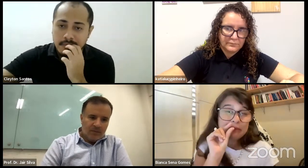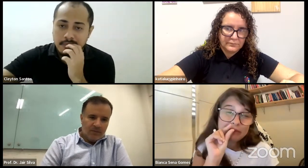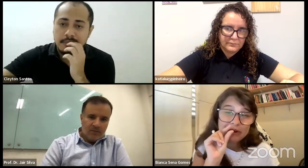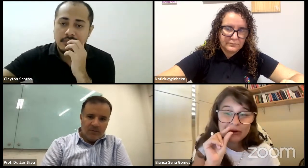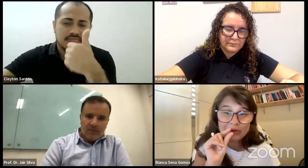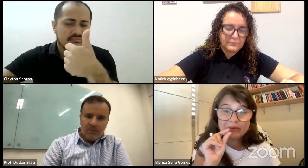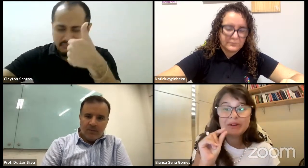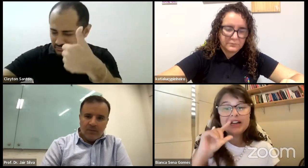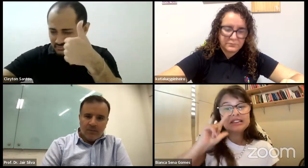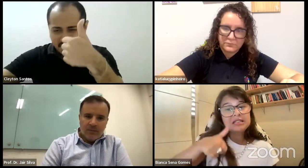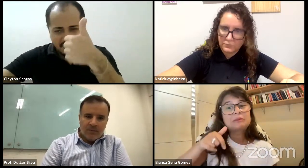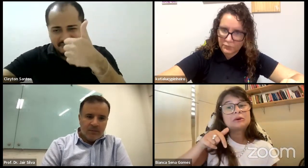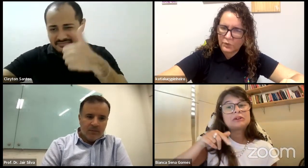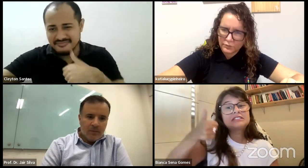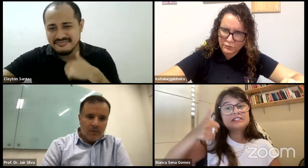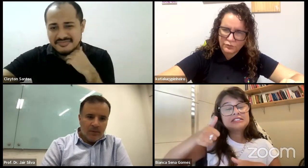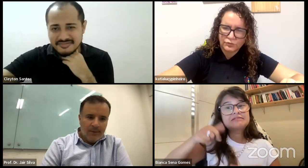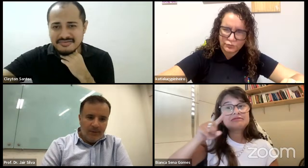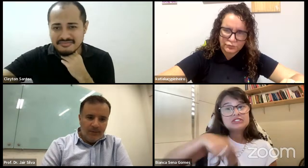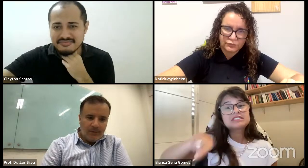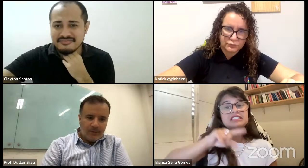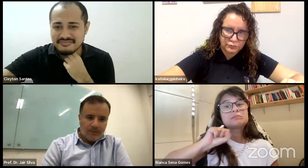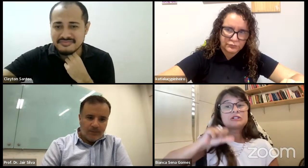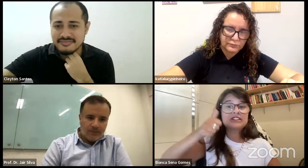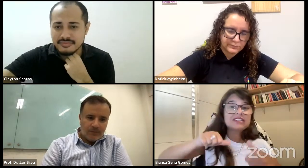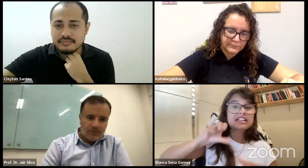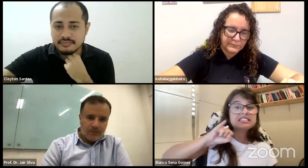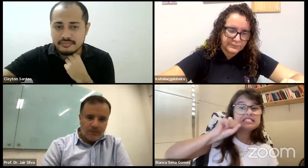No específico, tá? Eu trocaria.